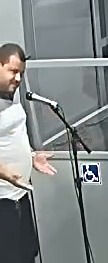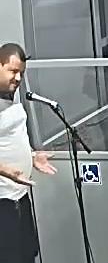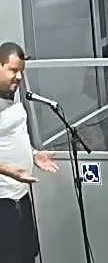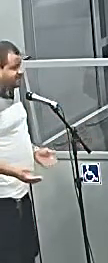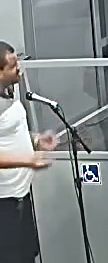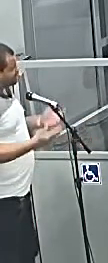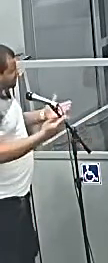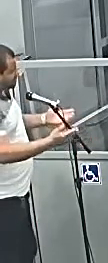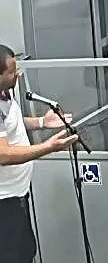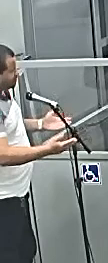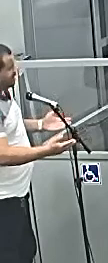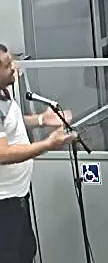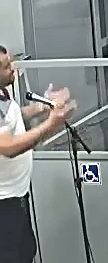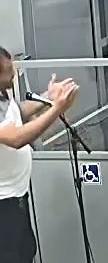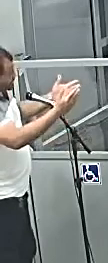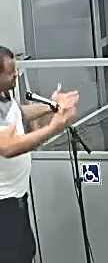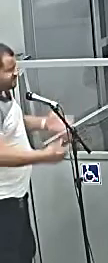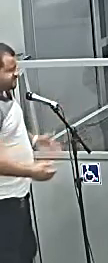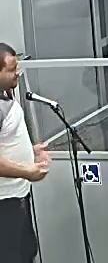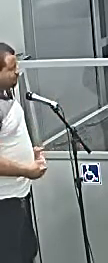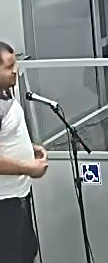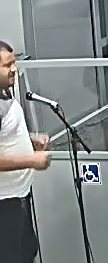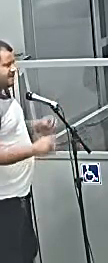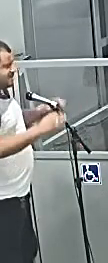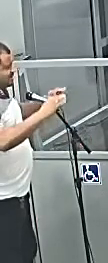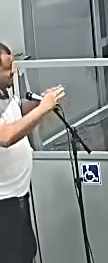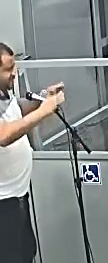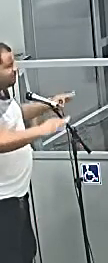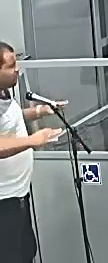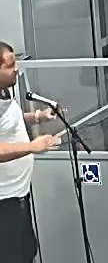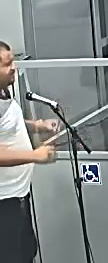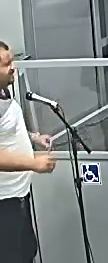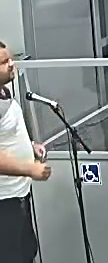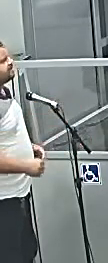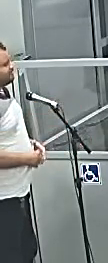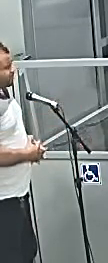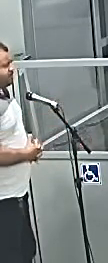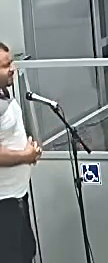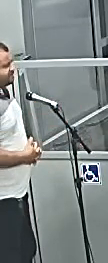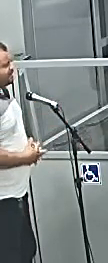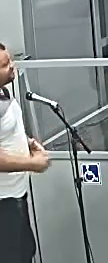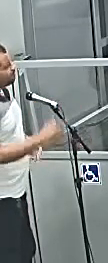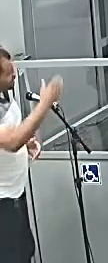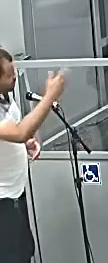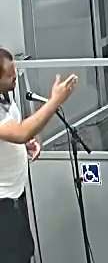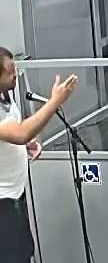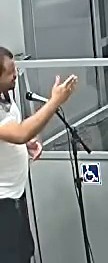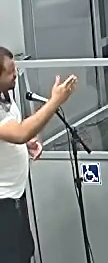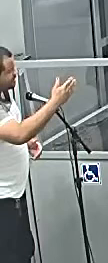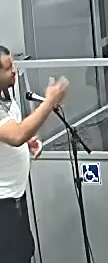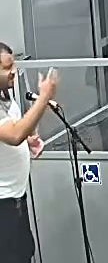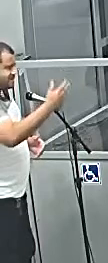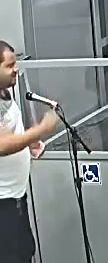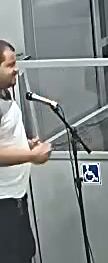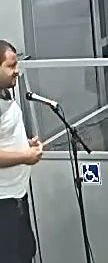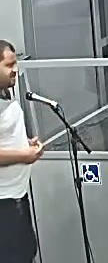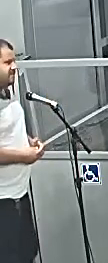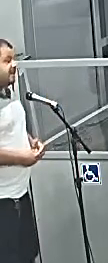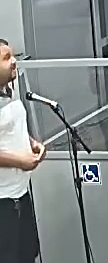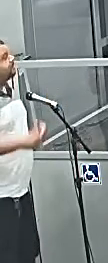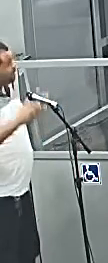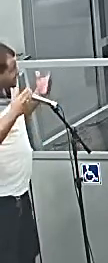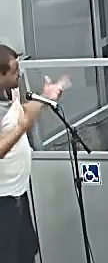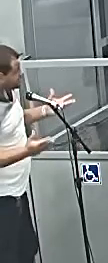que ele o fácil só vou sair de pontuar e agradecer a todos eles ainda que muito feliz foram belas palavras parabéns optado por essa iniciativa